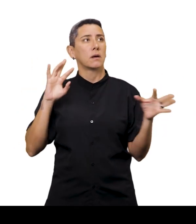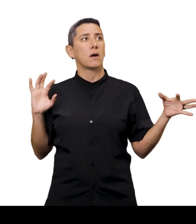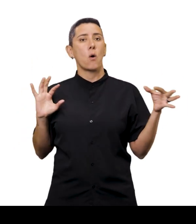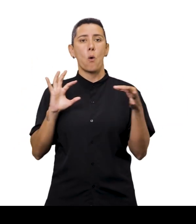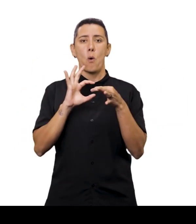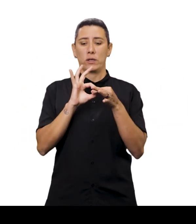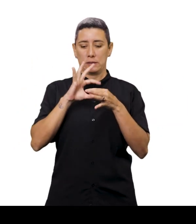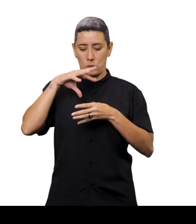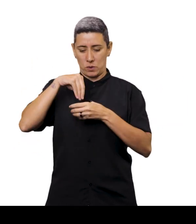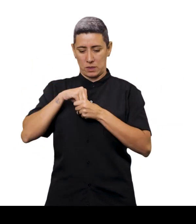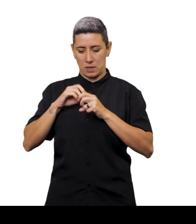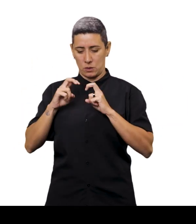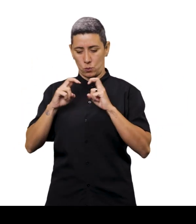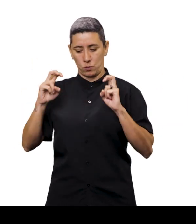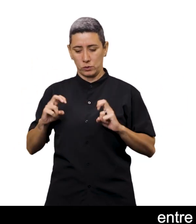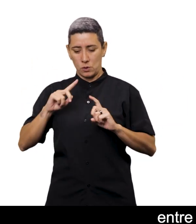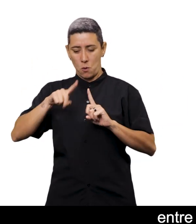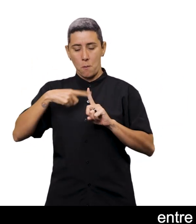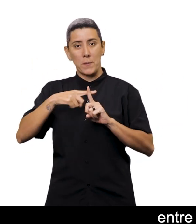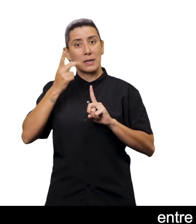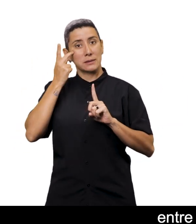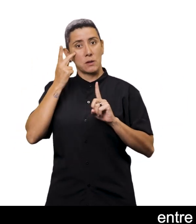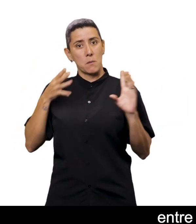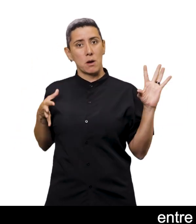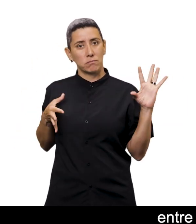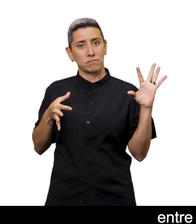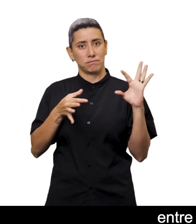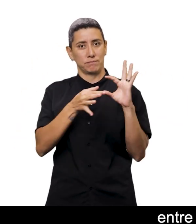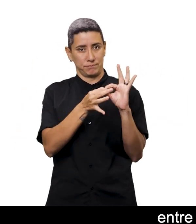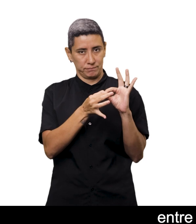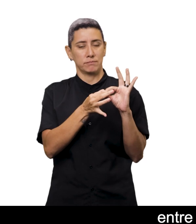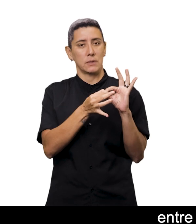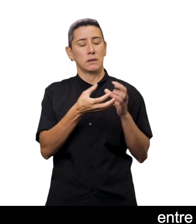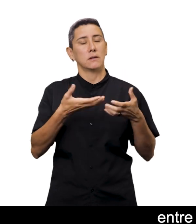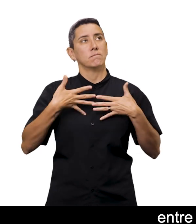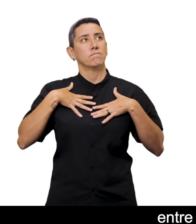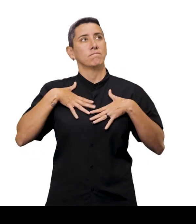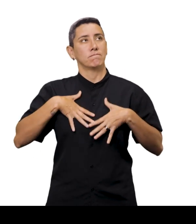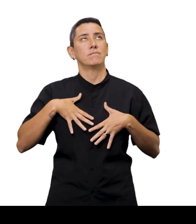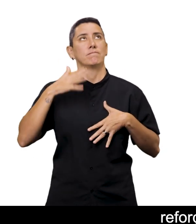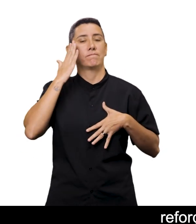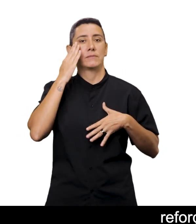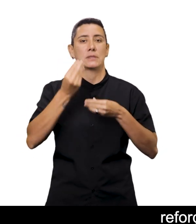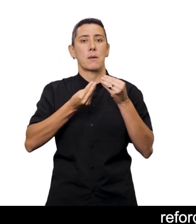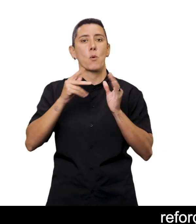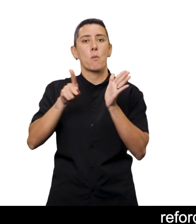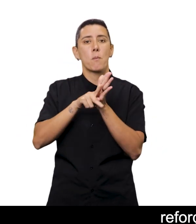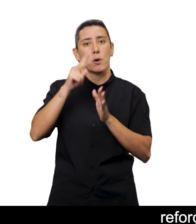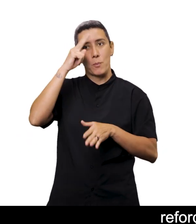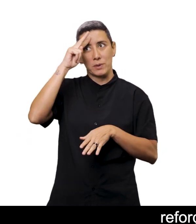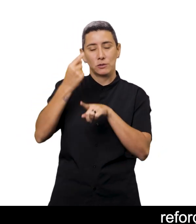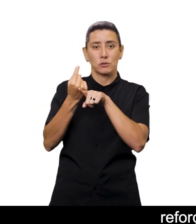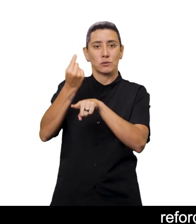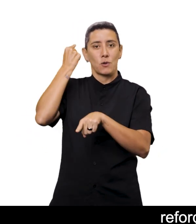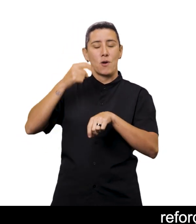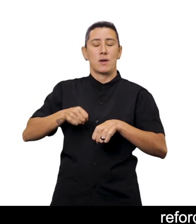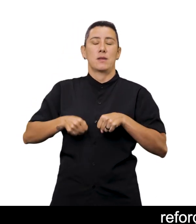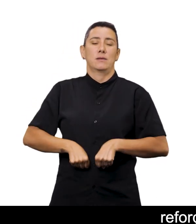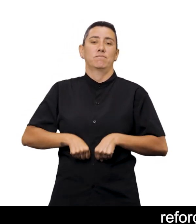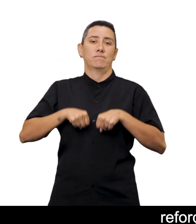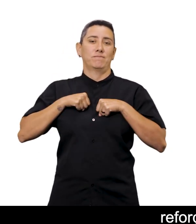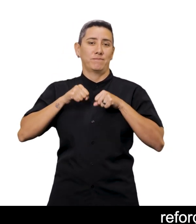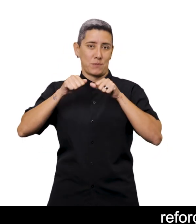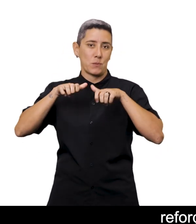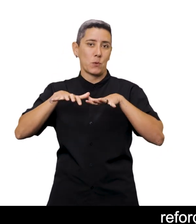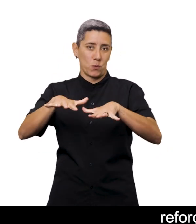com o intuito de gerar uma conexão entre o espaço interior do museu e a cidade, reforçando o caráter de atuação